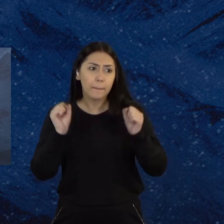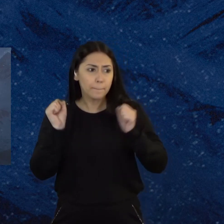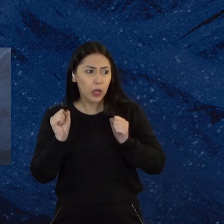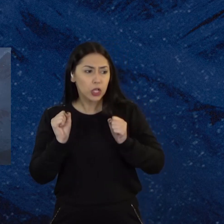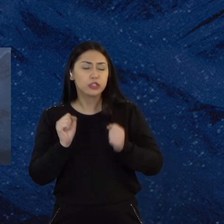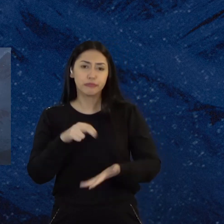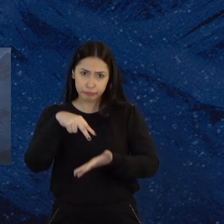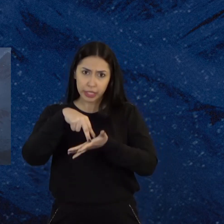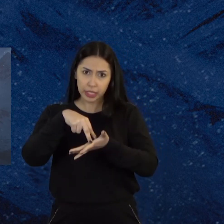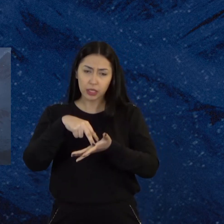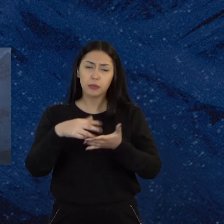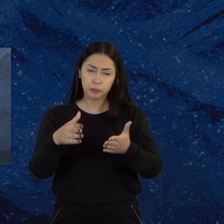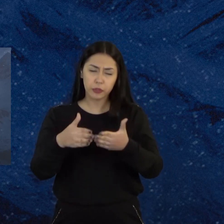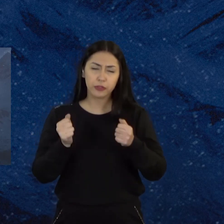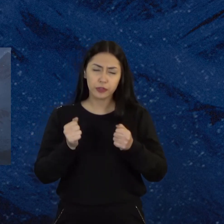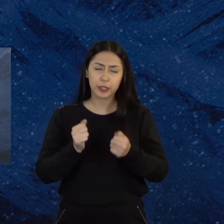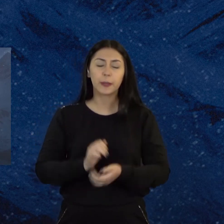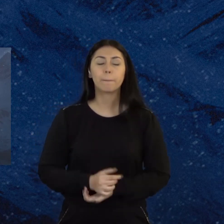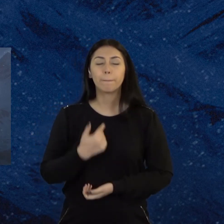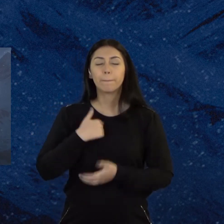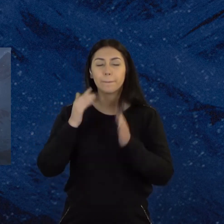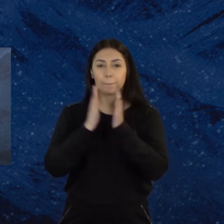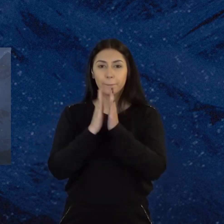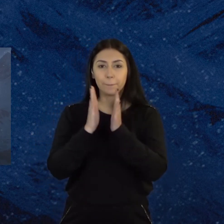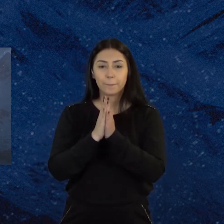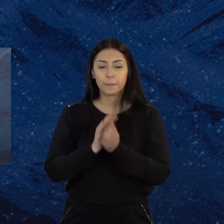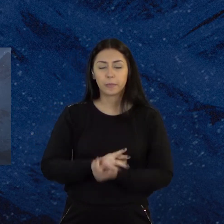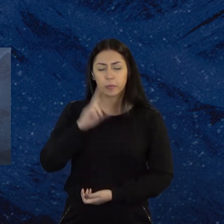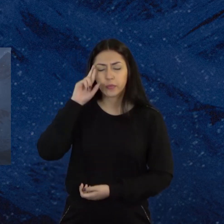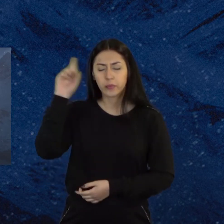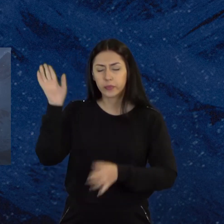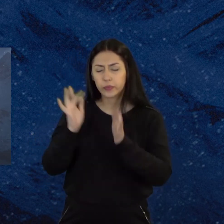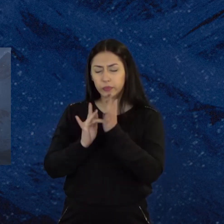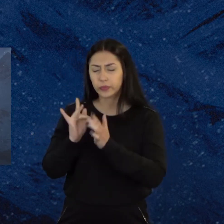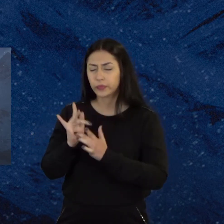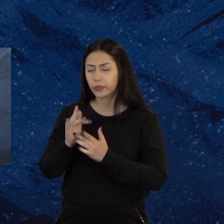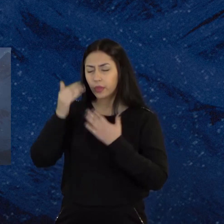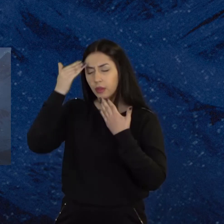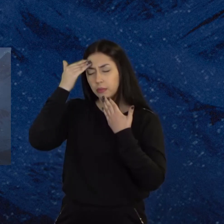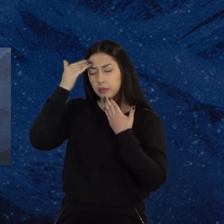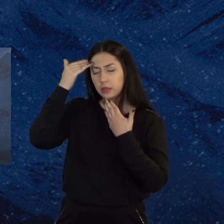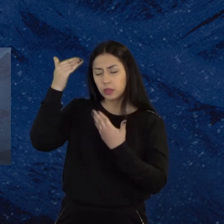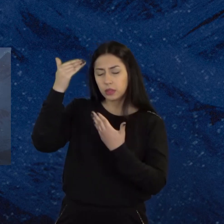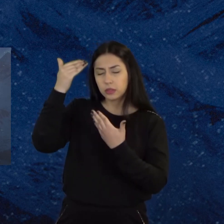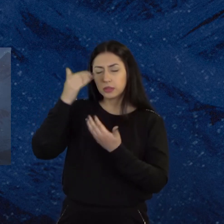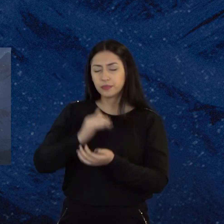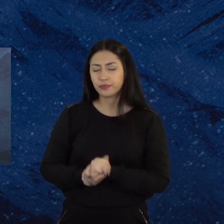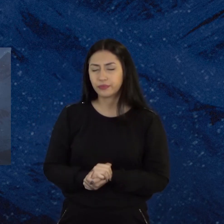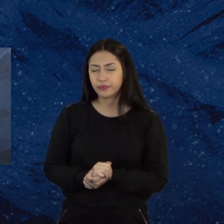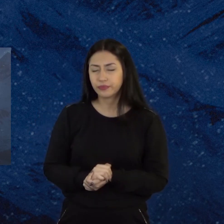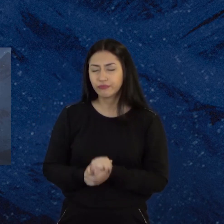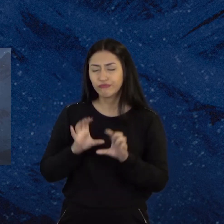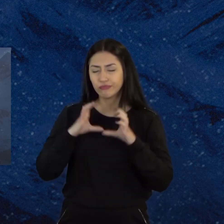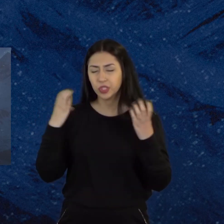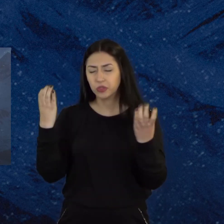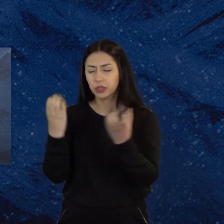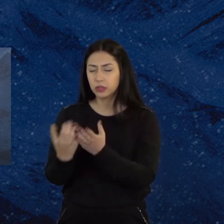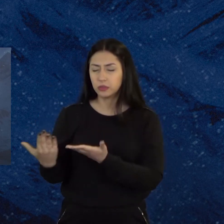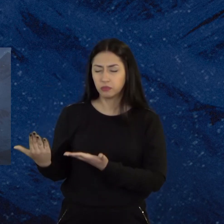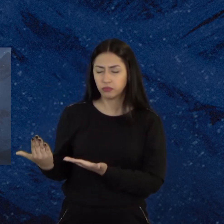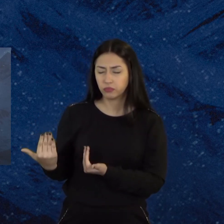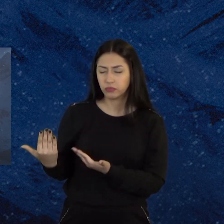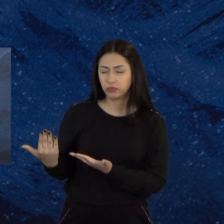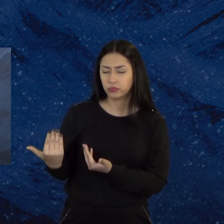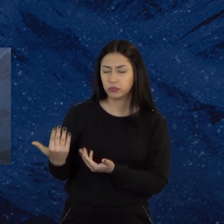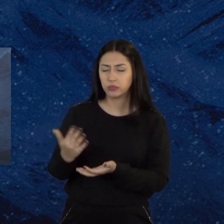pé, onde estiver, que eu vou orar por você. Senhor Jesus, obrigado por esta conferência de jovens,